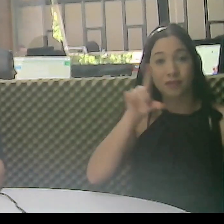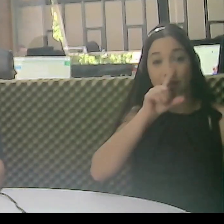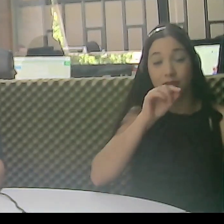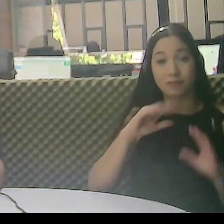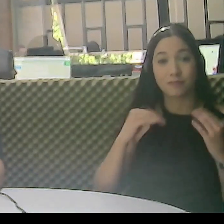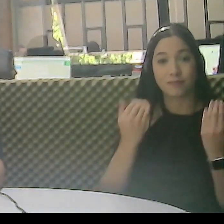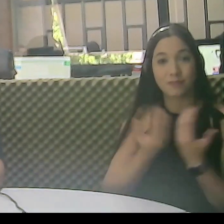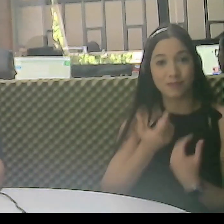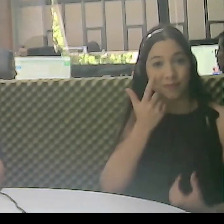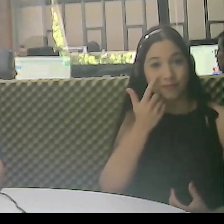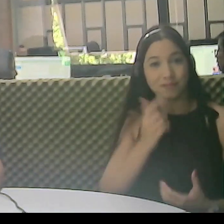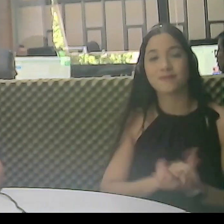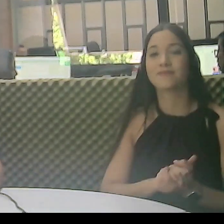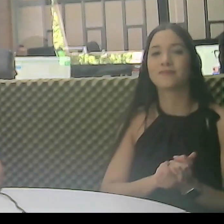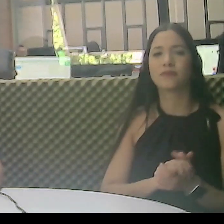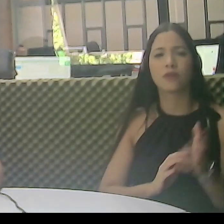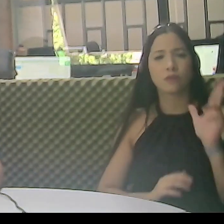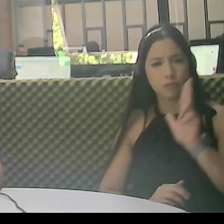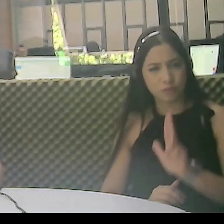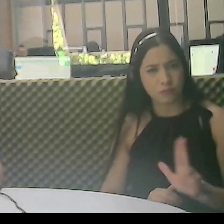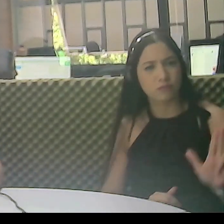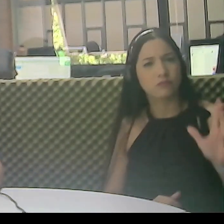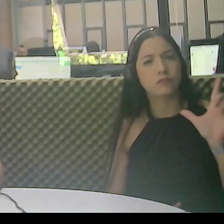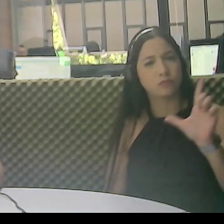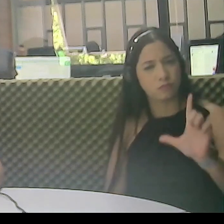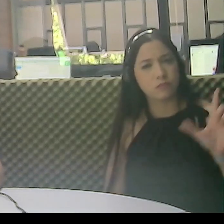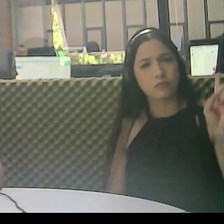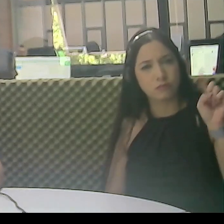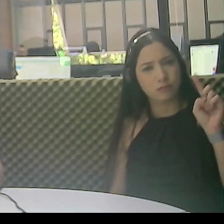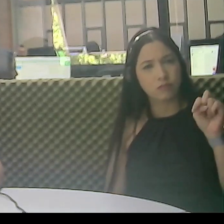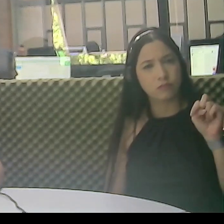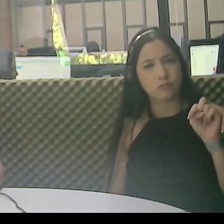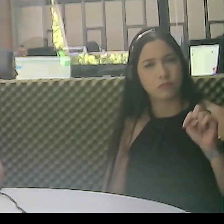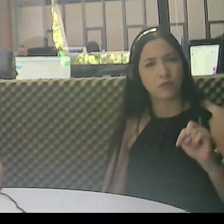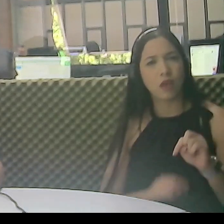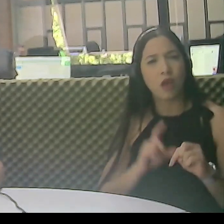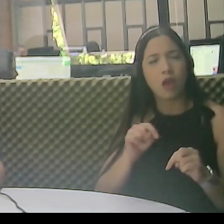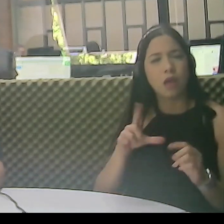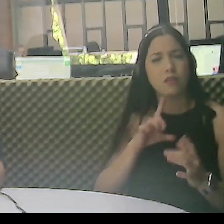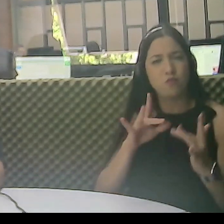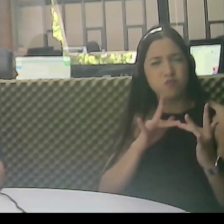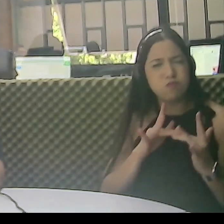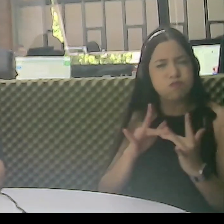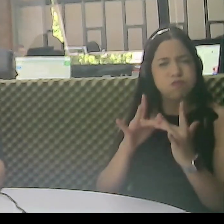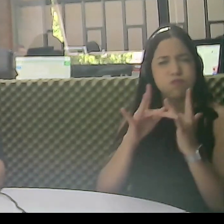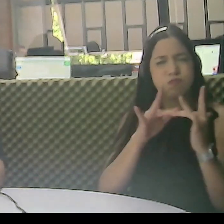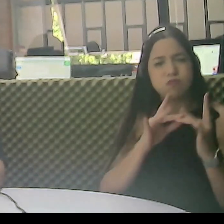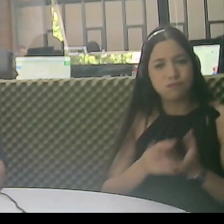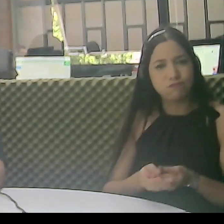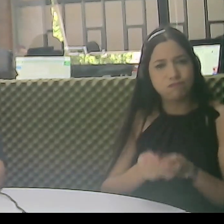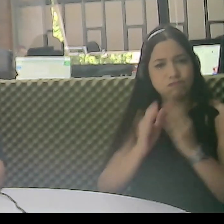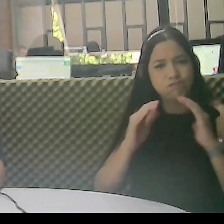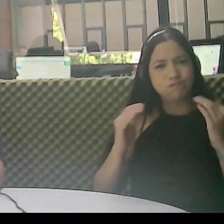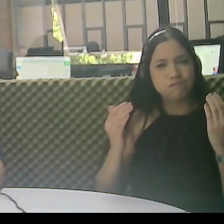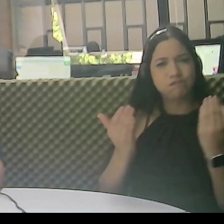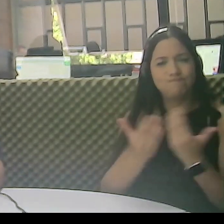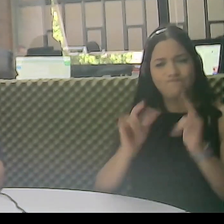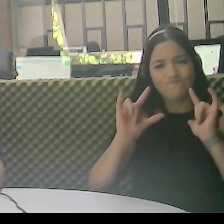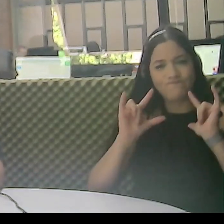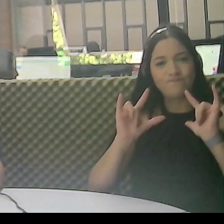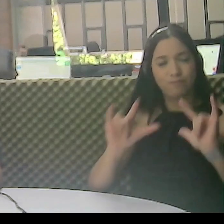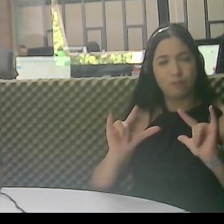Sabiazinho. Confira! Uberlândia com certeza respira o vôlei, tem um público apaixonado pela